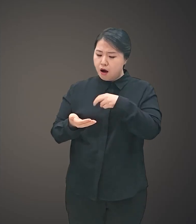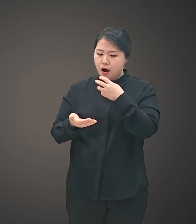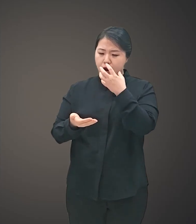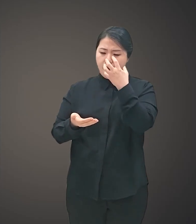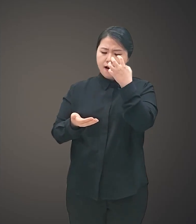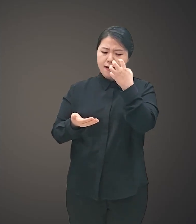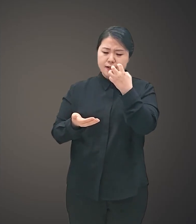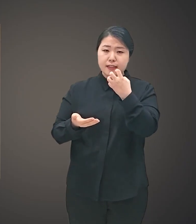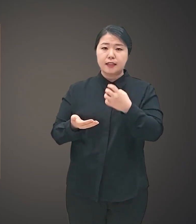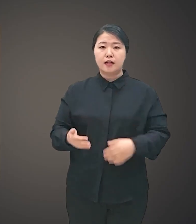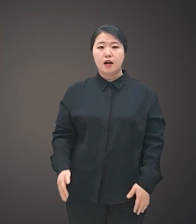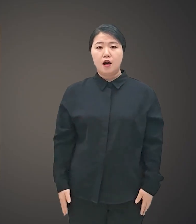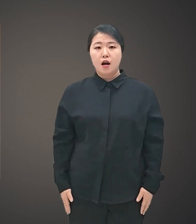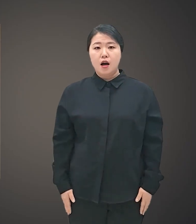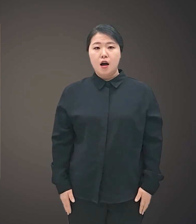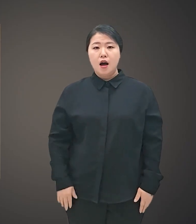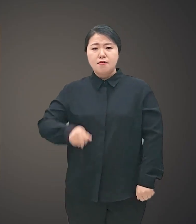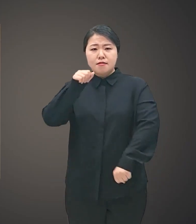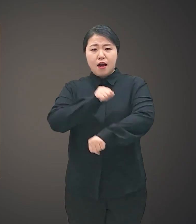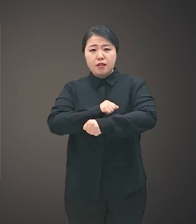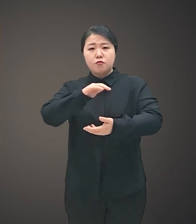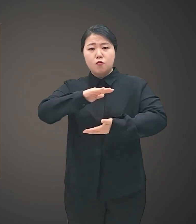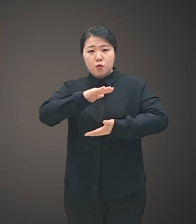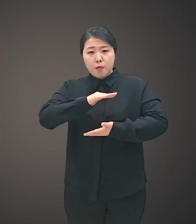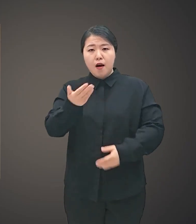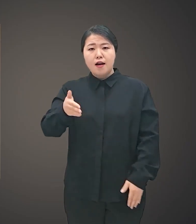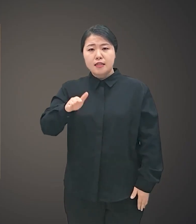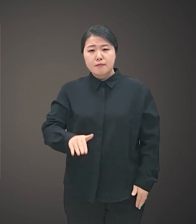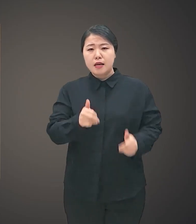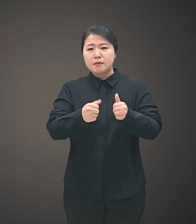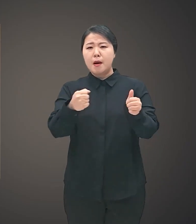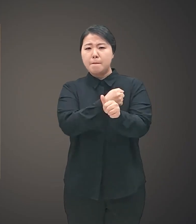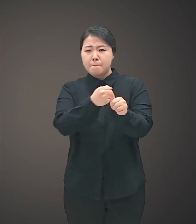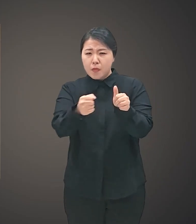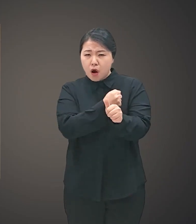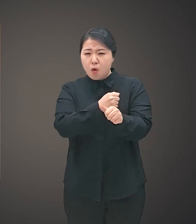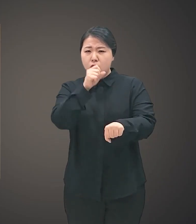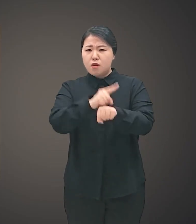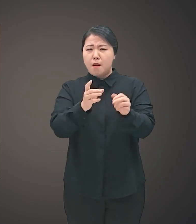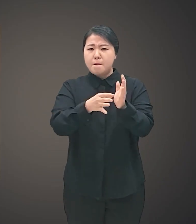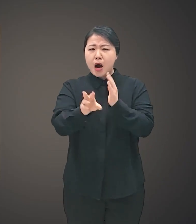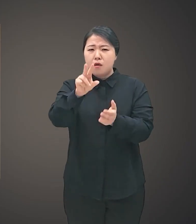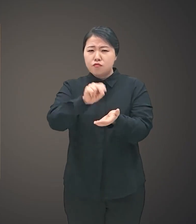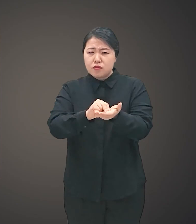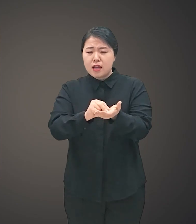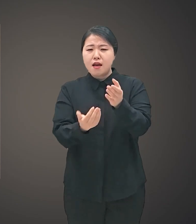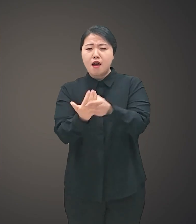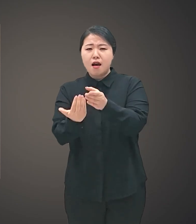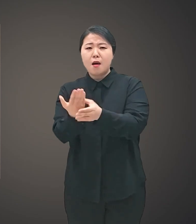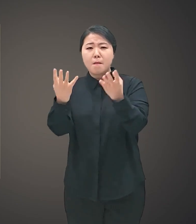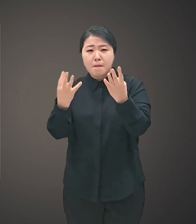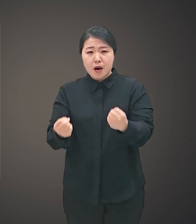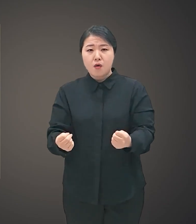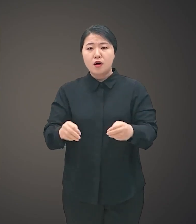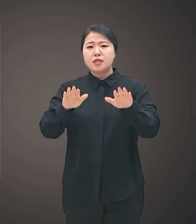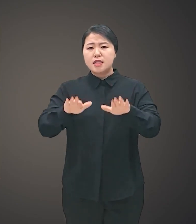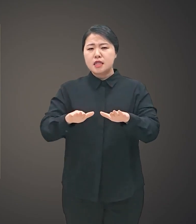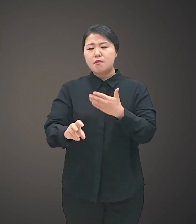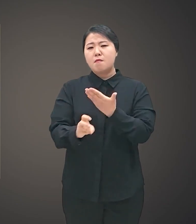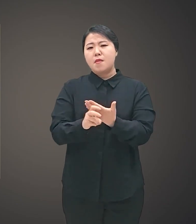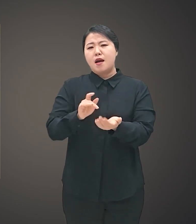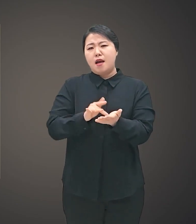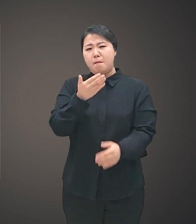일그러진다. 훌륭한 골키퍼였지만 심판을 폭행하는 등 괴팍한 성격 때문에 파문을 일으켰고